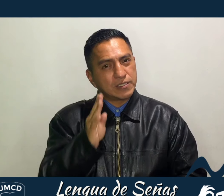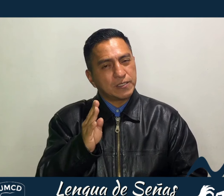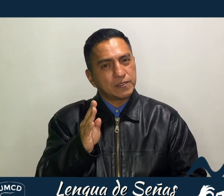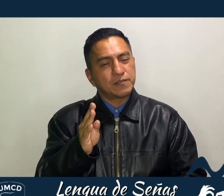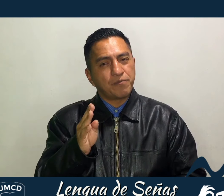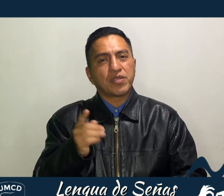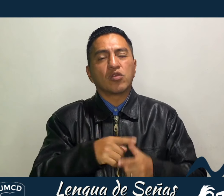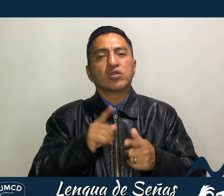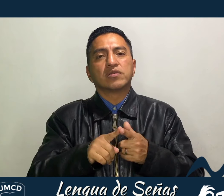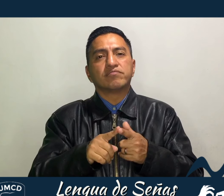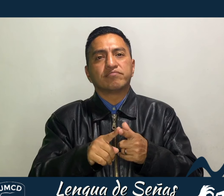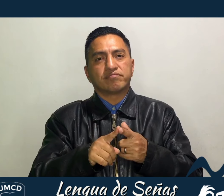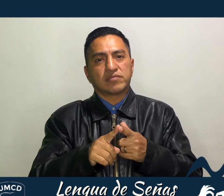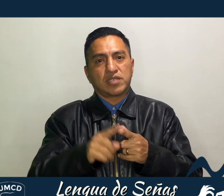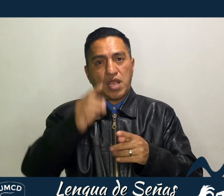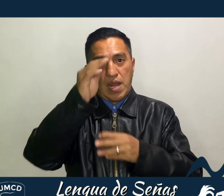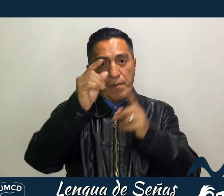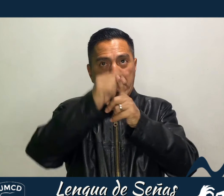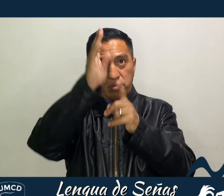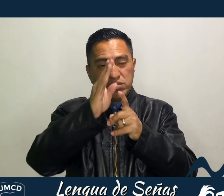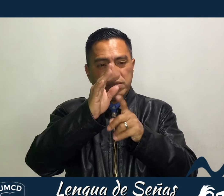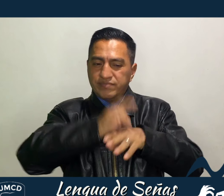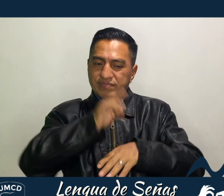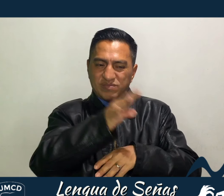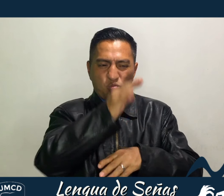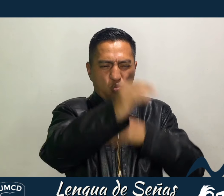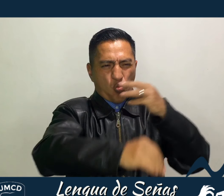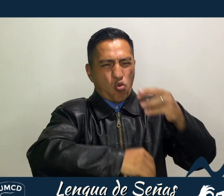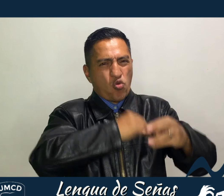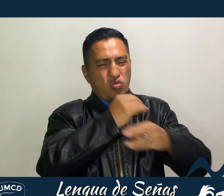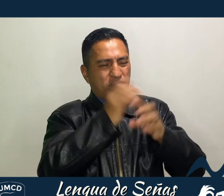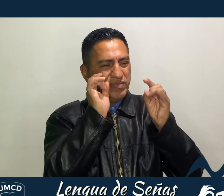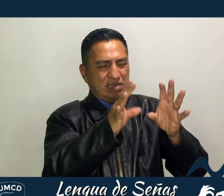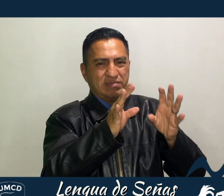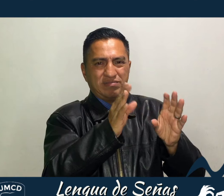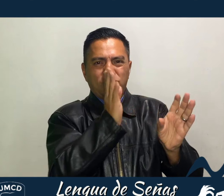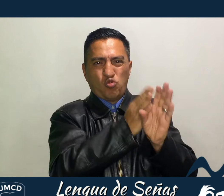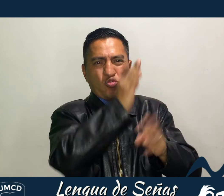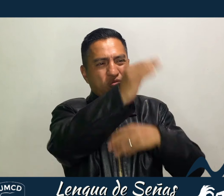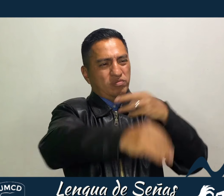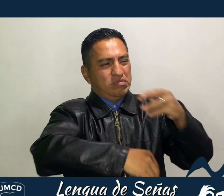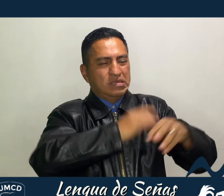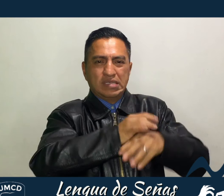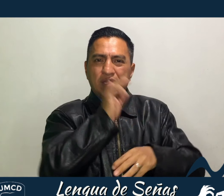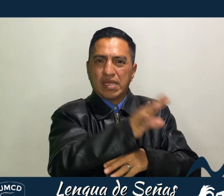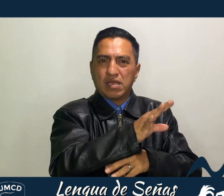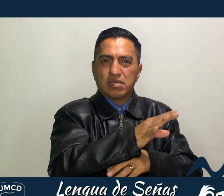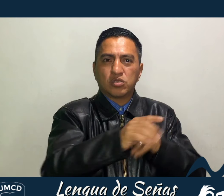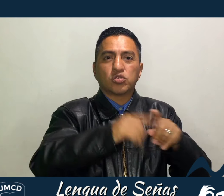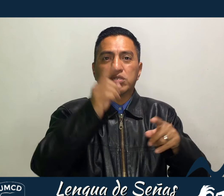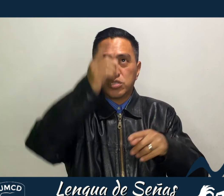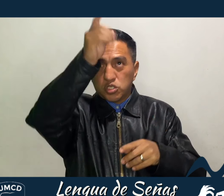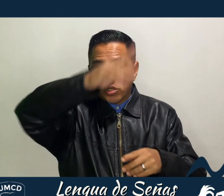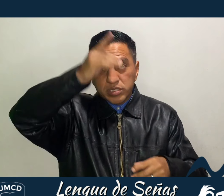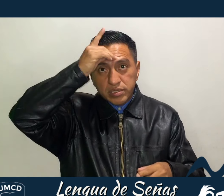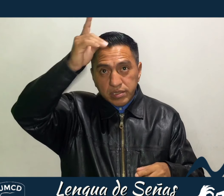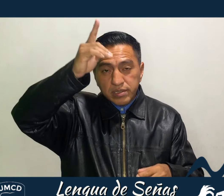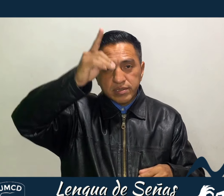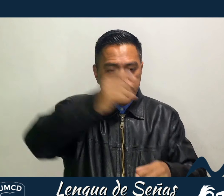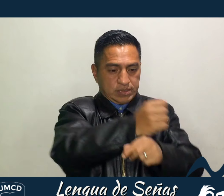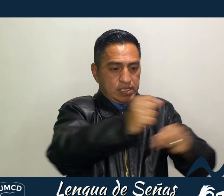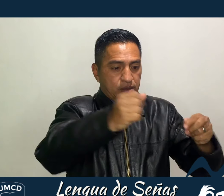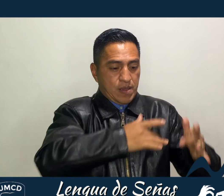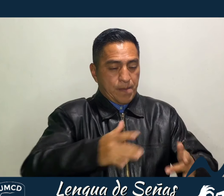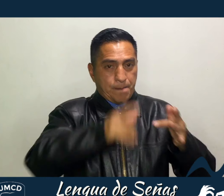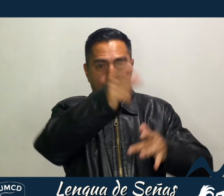Dios va totalmente en contra de la corriente de este mundo. Pero justamente por eso Dios ha decidido salvar a